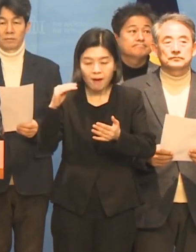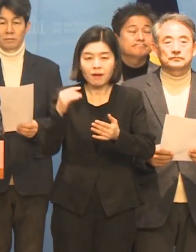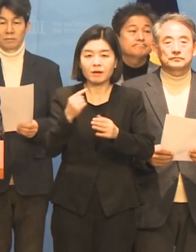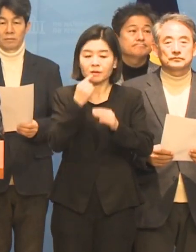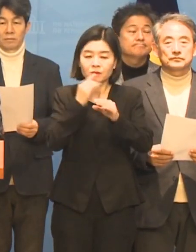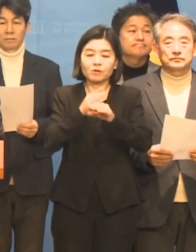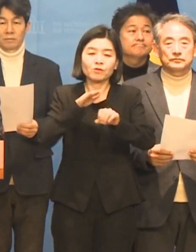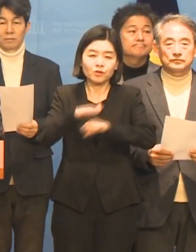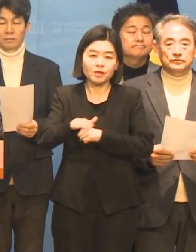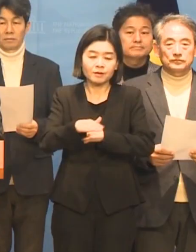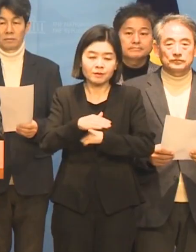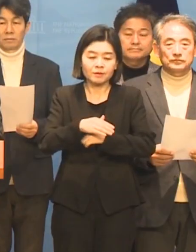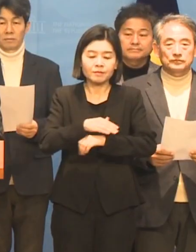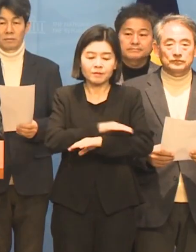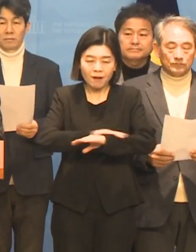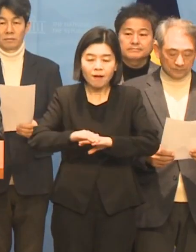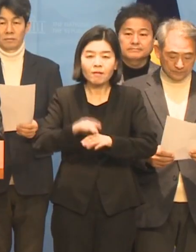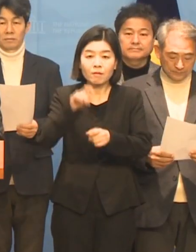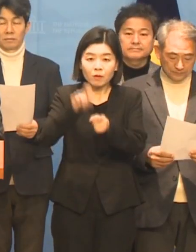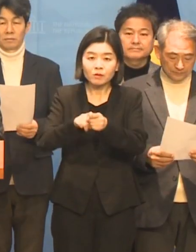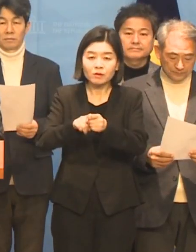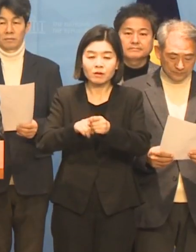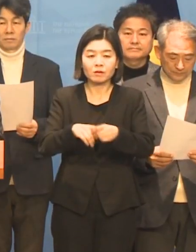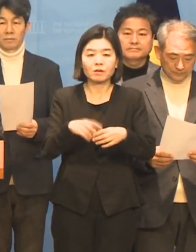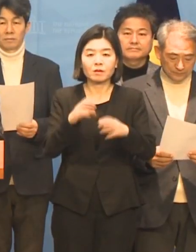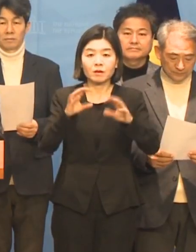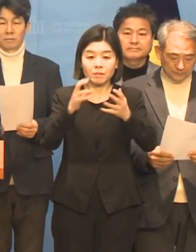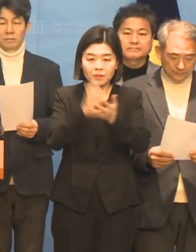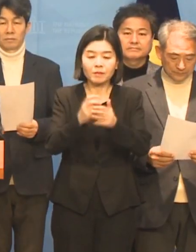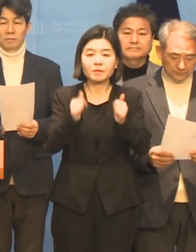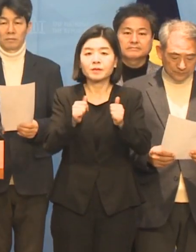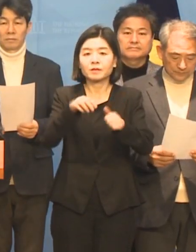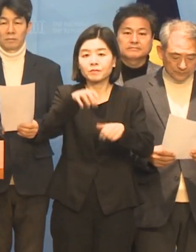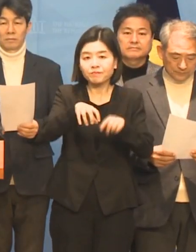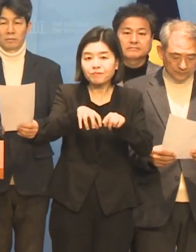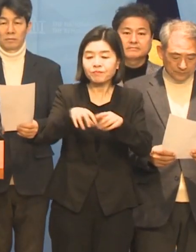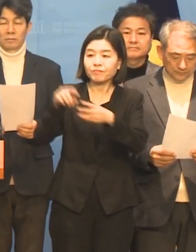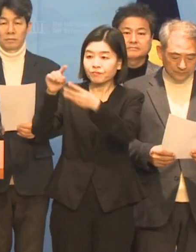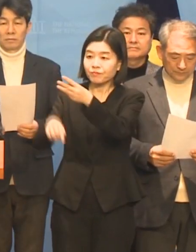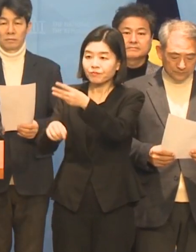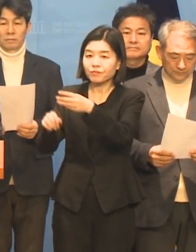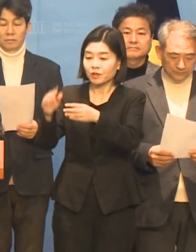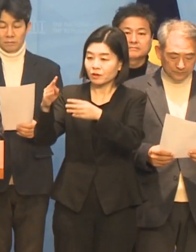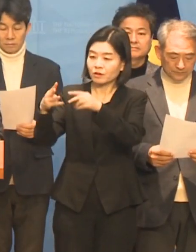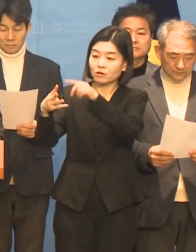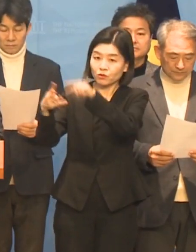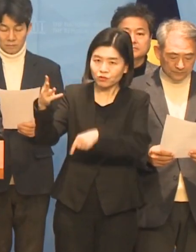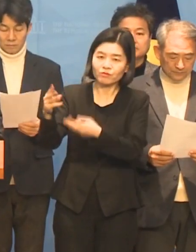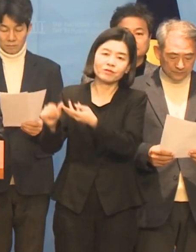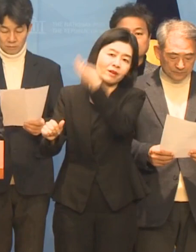위해 헌법재판소는 즉각 윤석열 탄핵 결정을 내려주십시오.